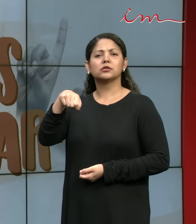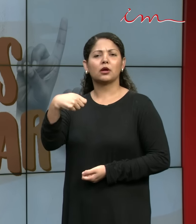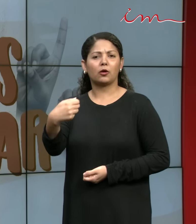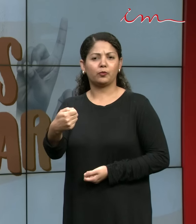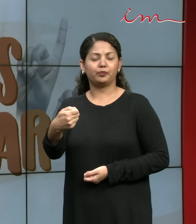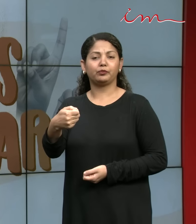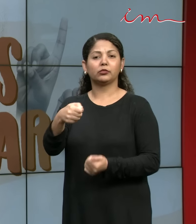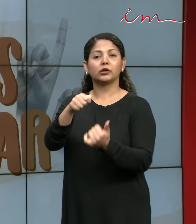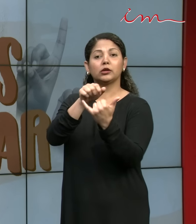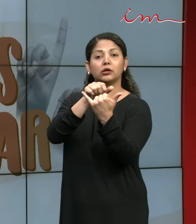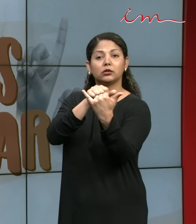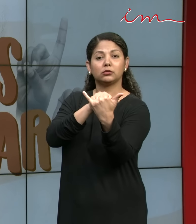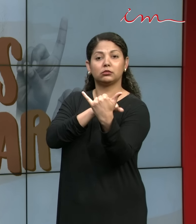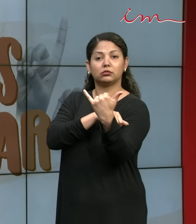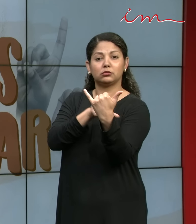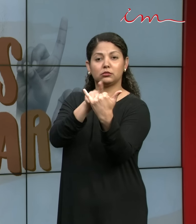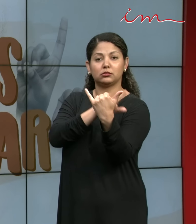Sinal de YouTube.